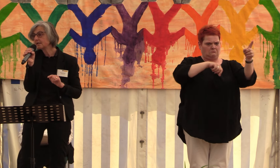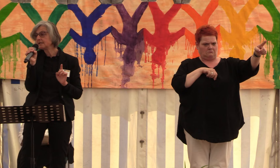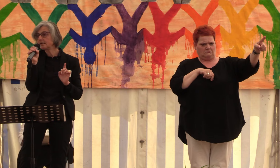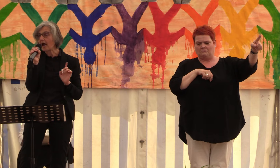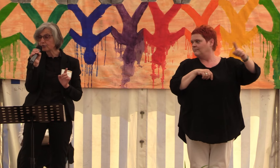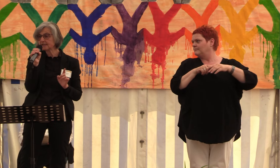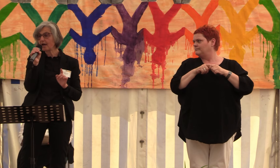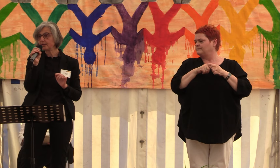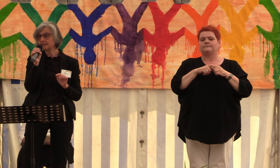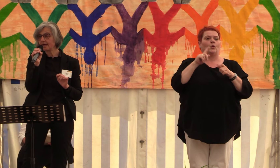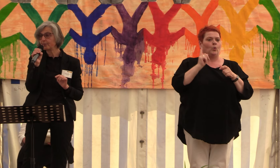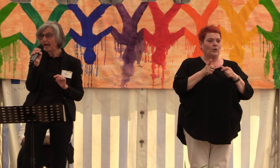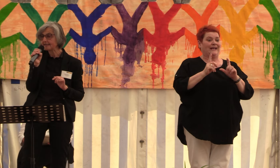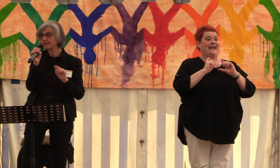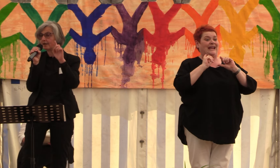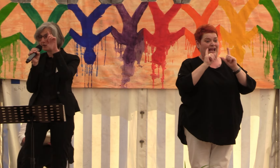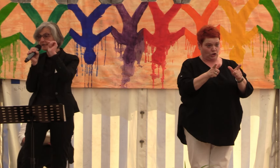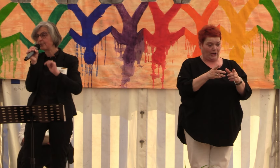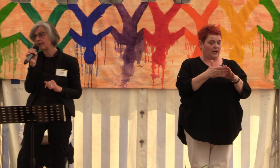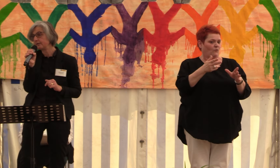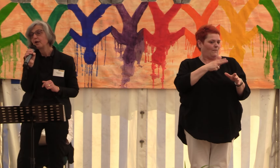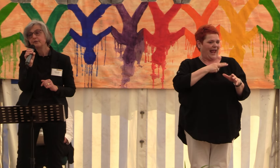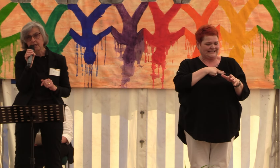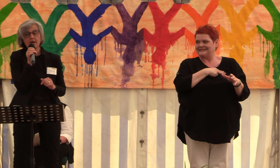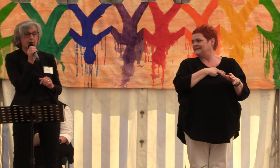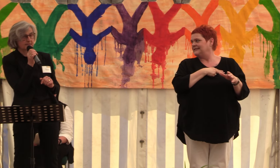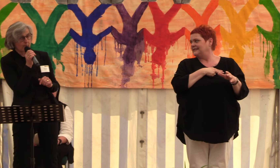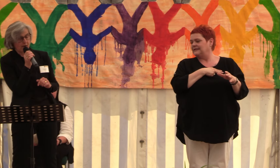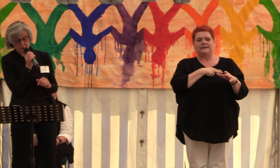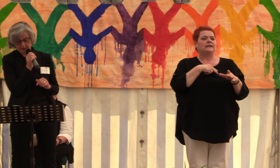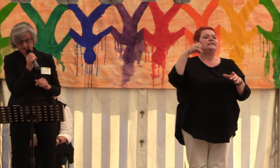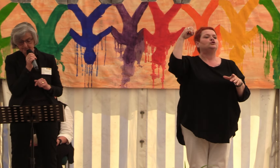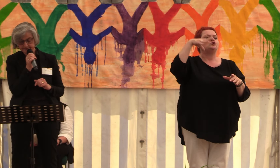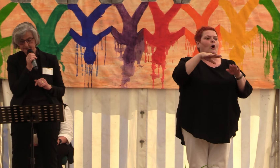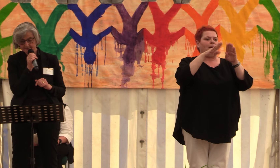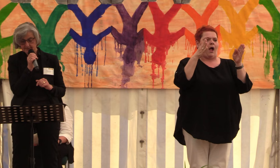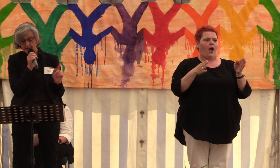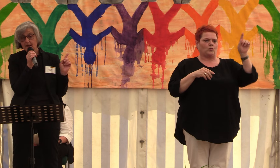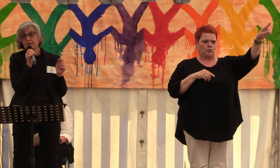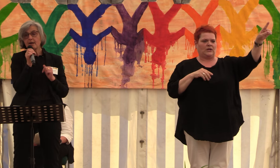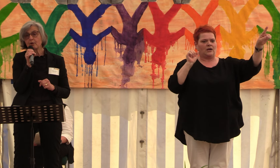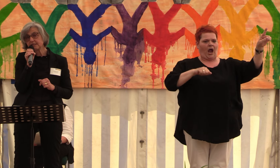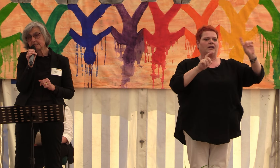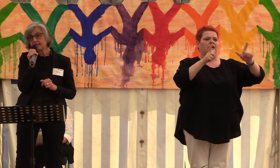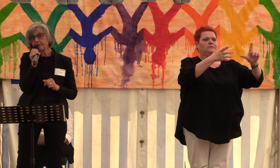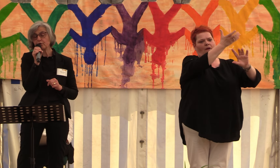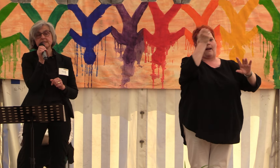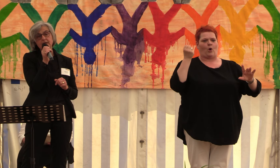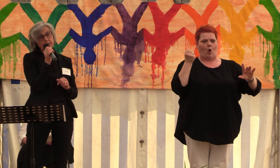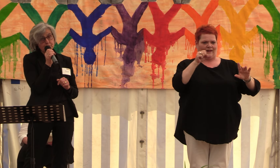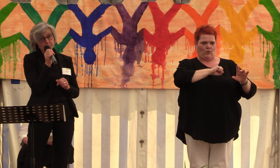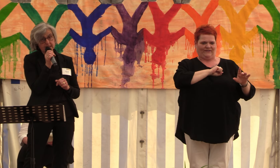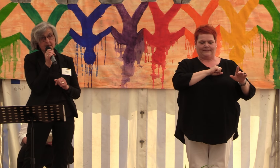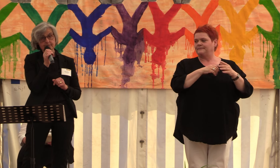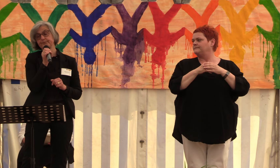Und die Ausgabe der Preise findet aber dann wie immer im Sommerhaus statt. Wir haben auch dieses Jahr wieder